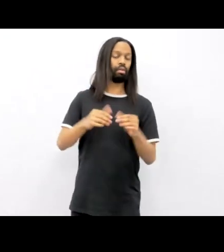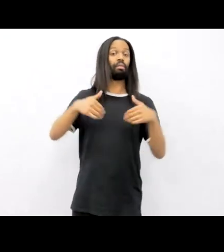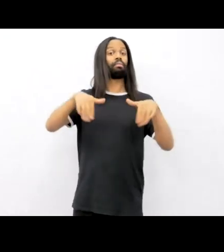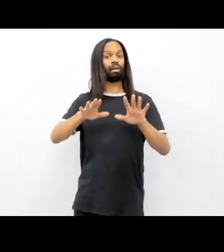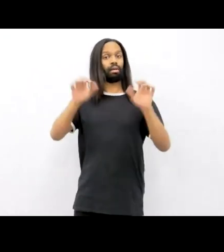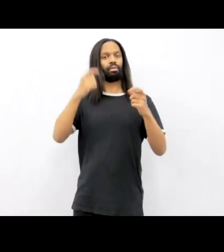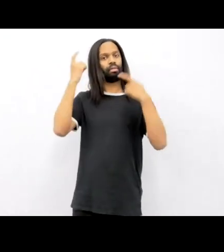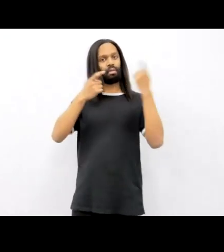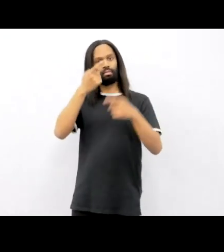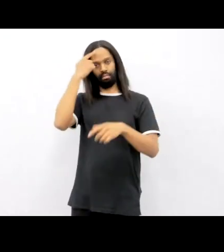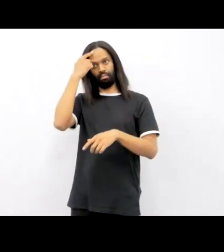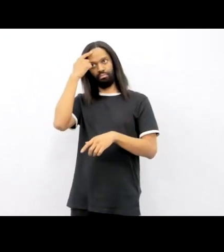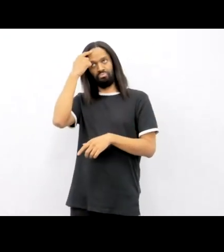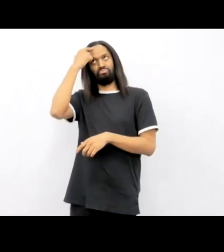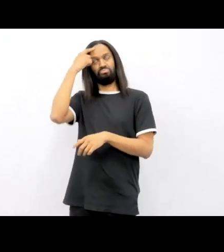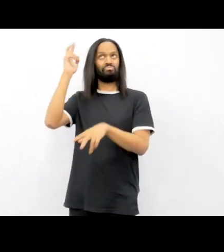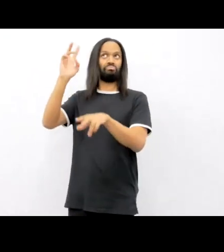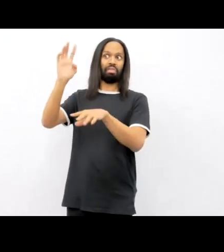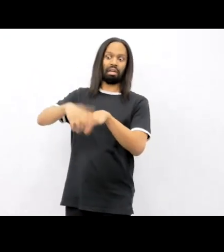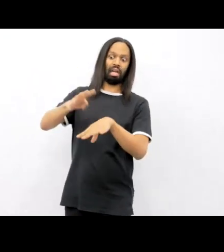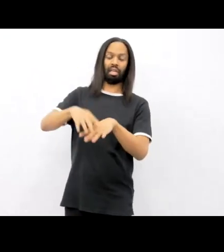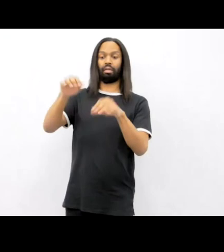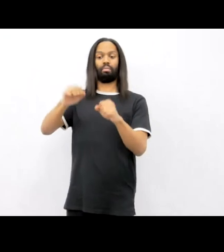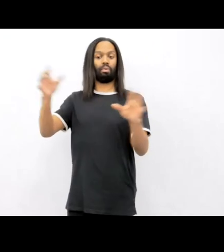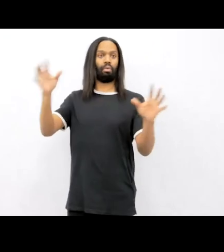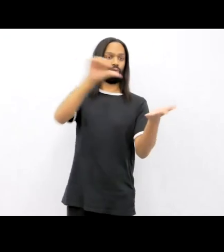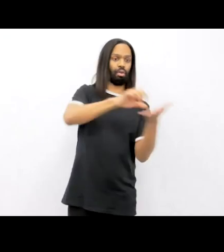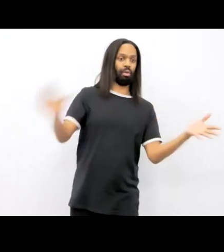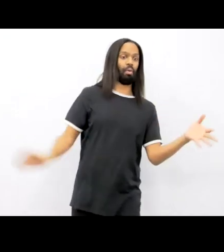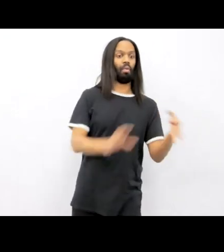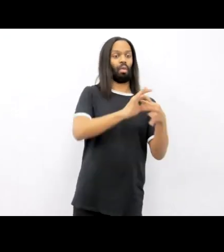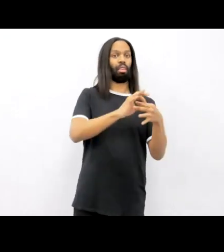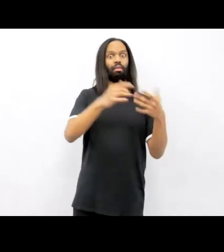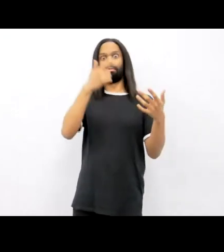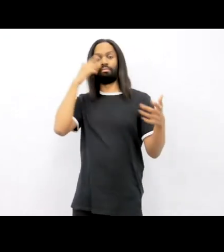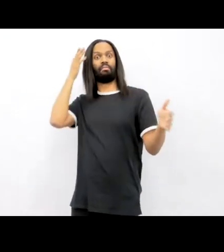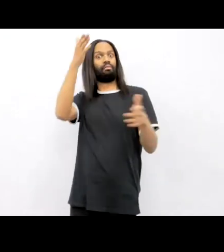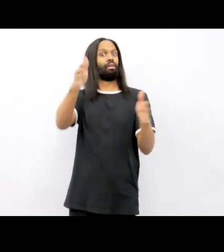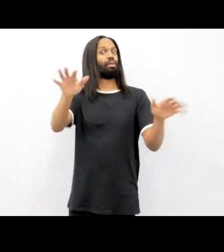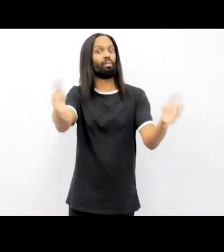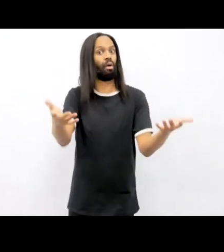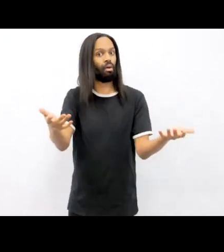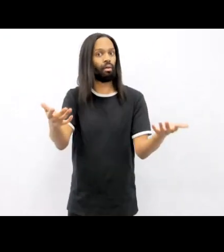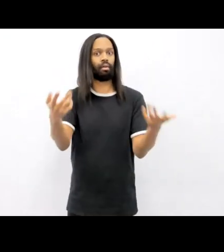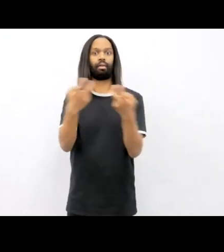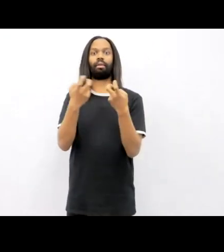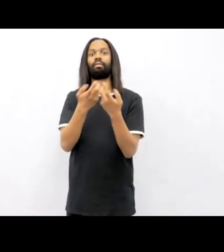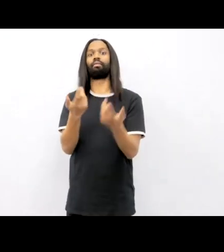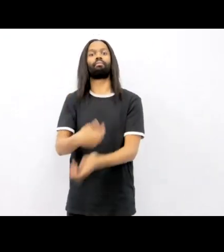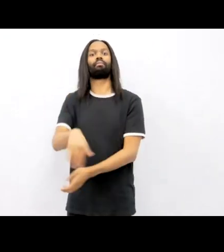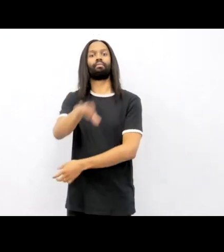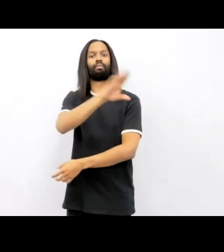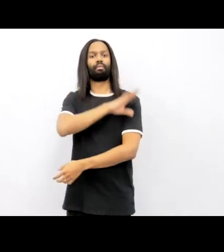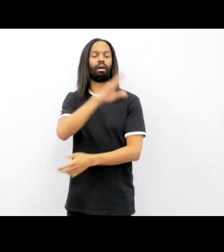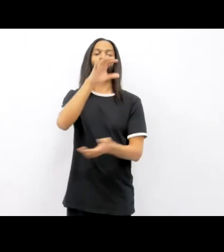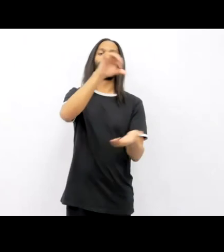et de le projeter dans l'avenir tant par les liaisonnements au niveau du